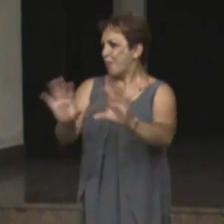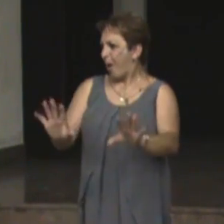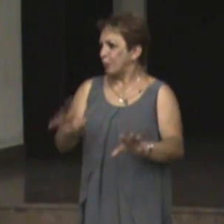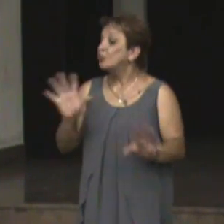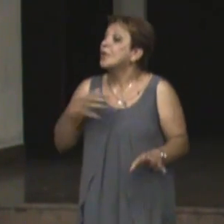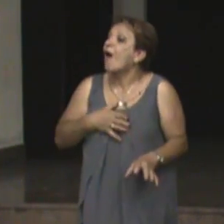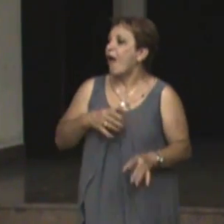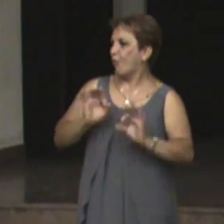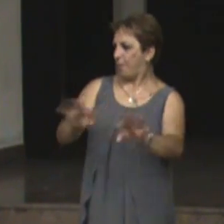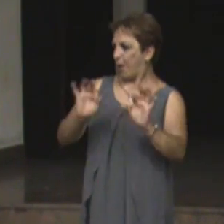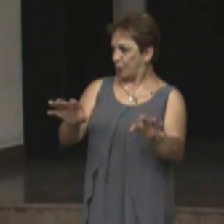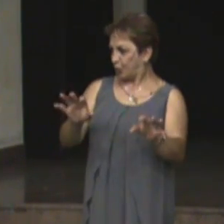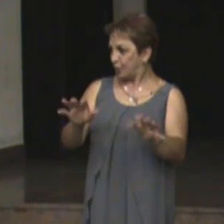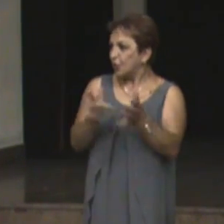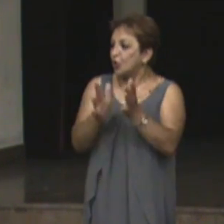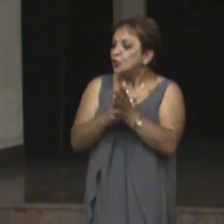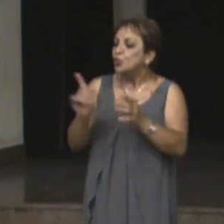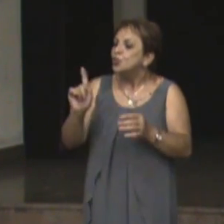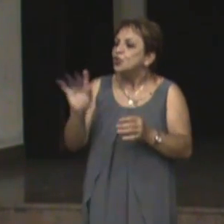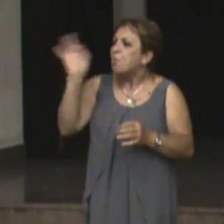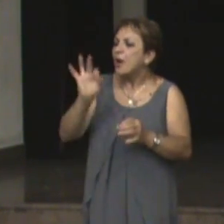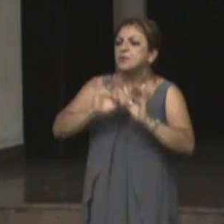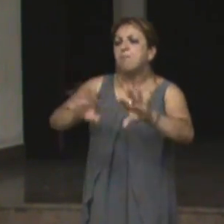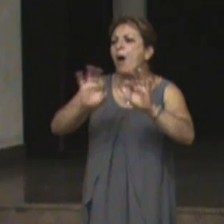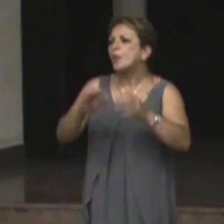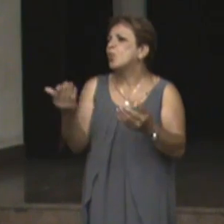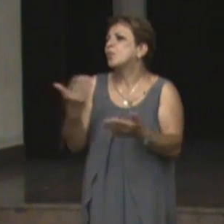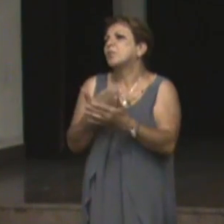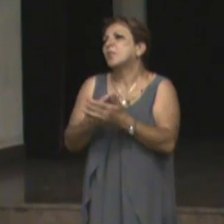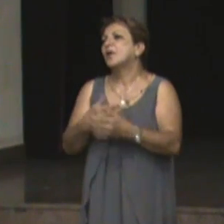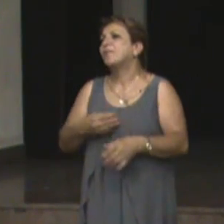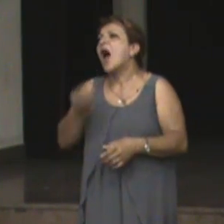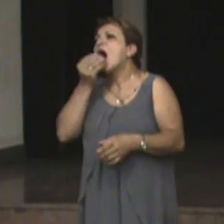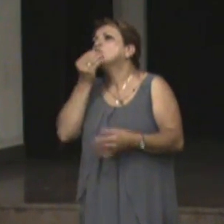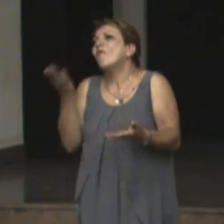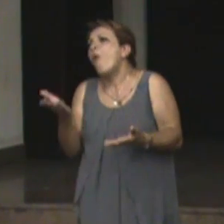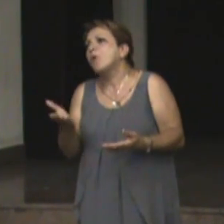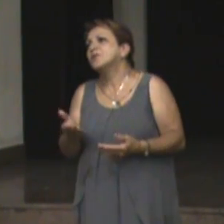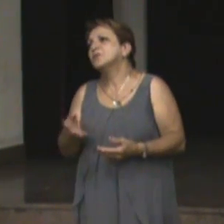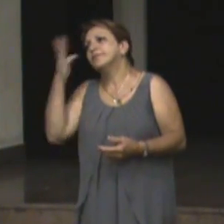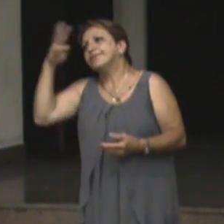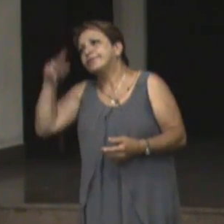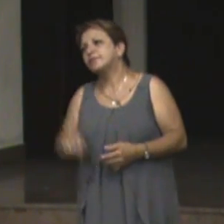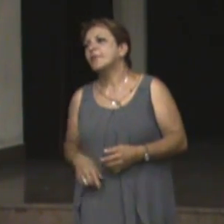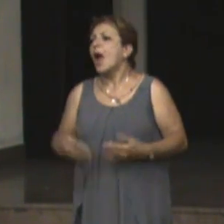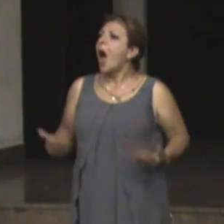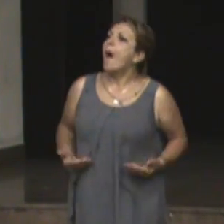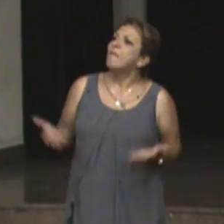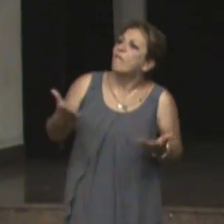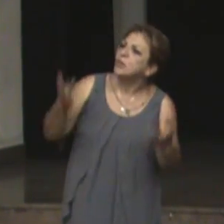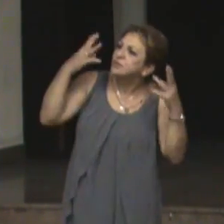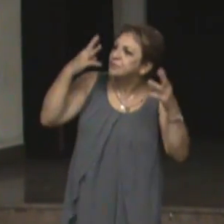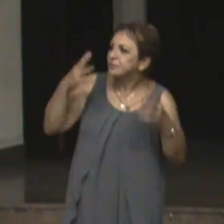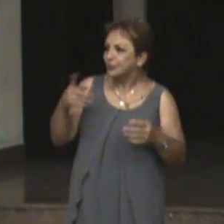խոսում։ Քրիստոս մարդկանց չէր ասում, ինչպես հաց ուտեք, ինչպես կենցաղավարուտ,